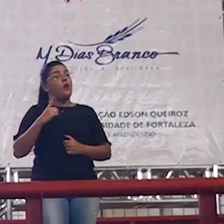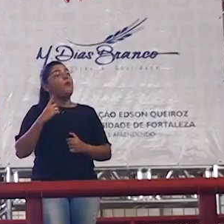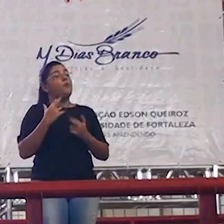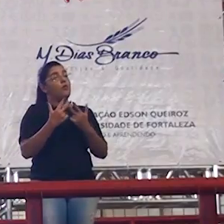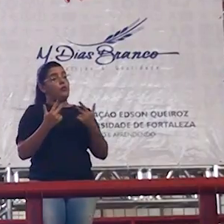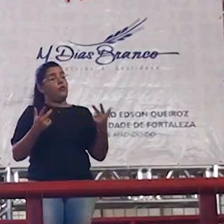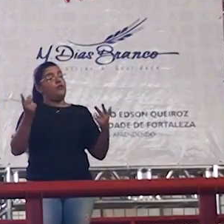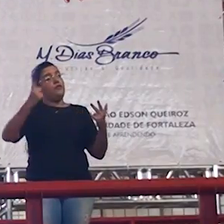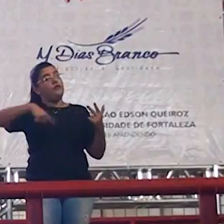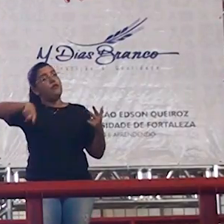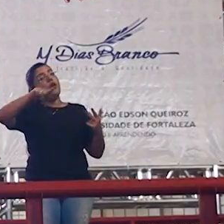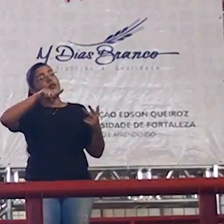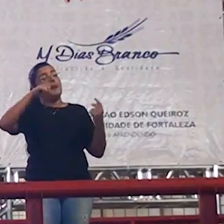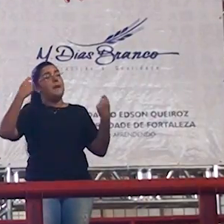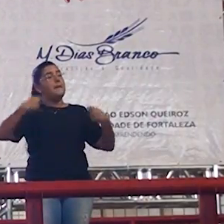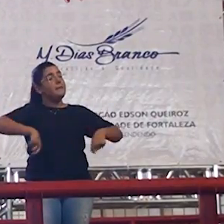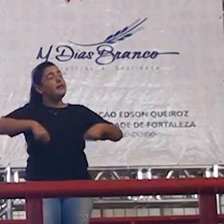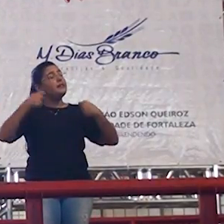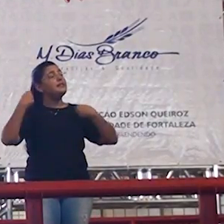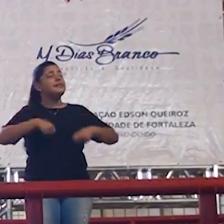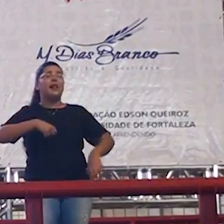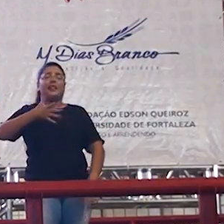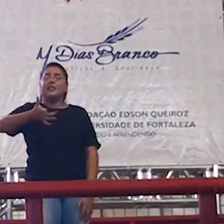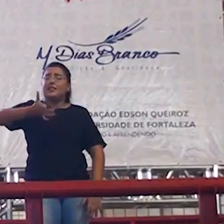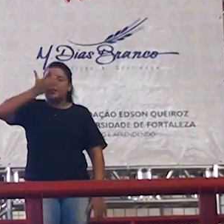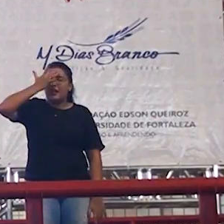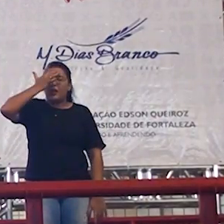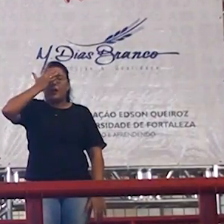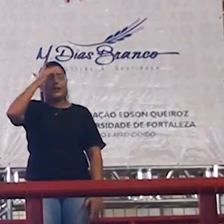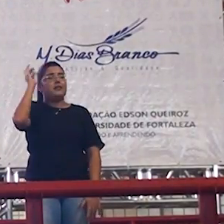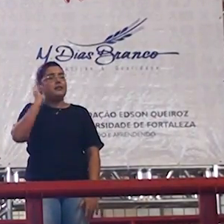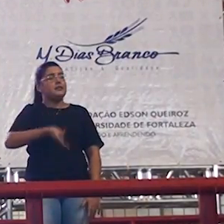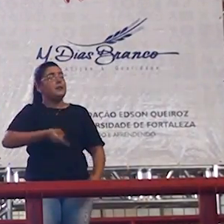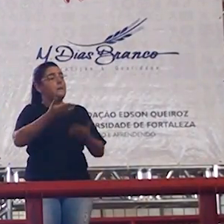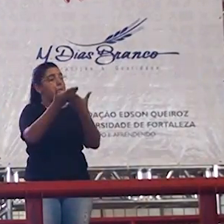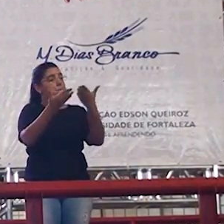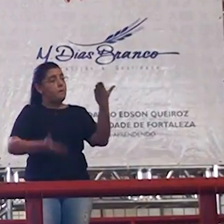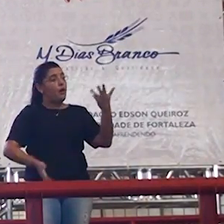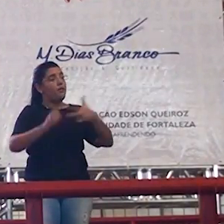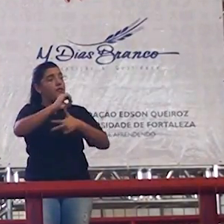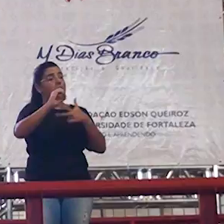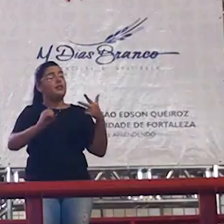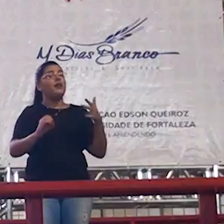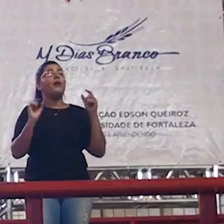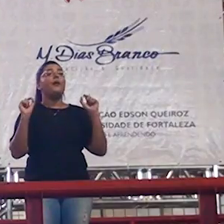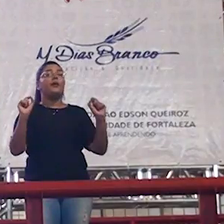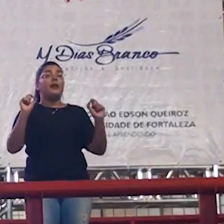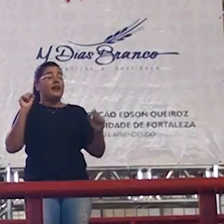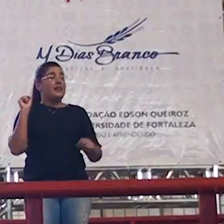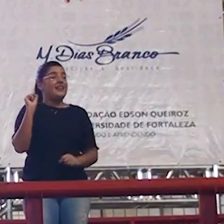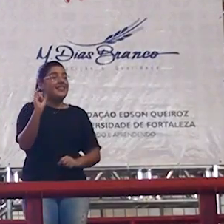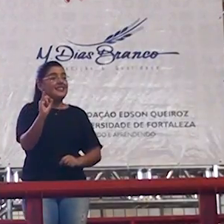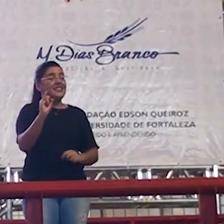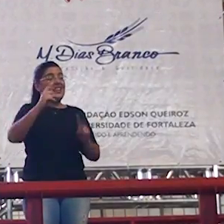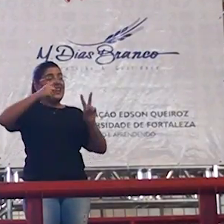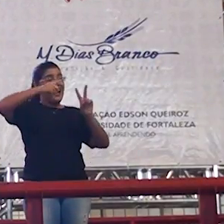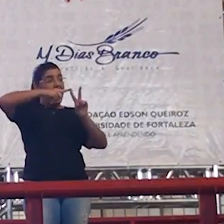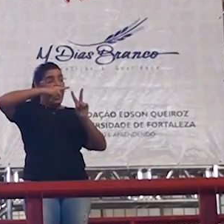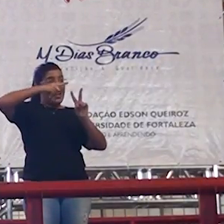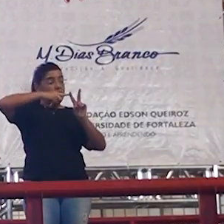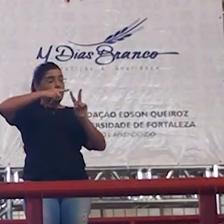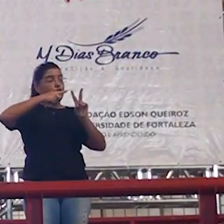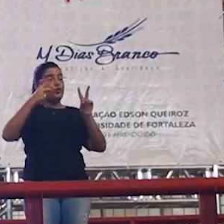vocês levem com vocês na cabeça no dia da prova do Enem. Quanto é a raiz de